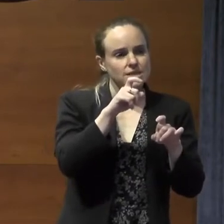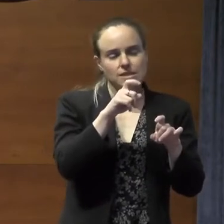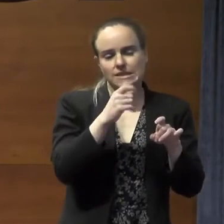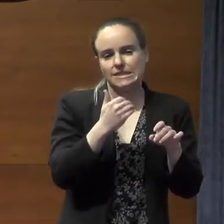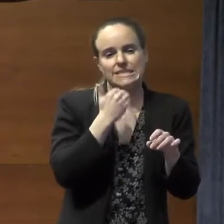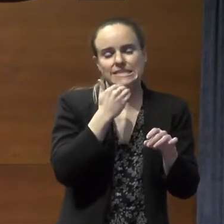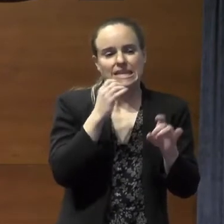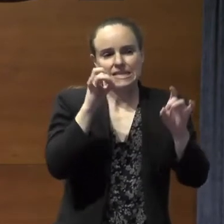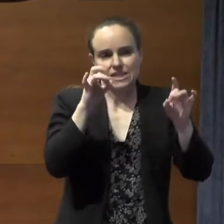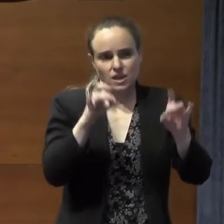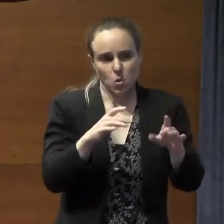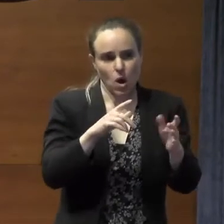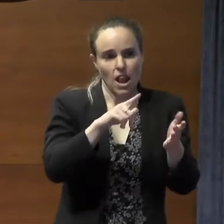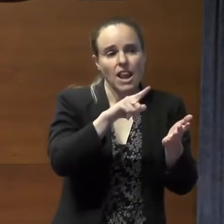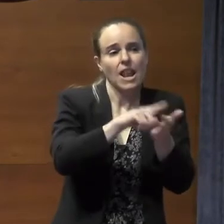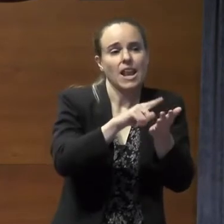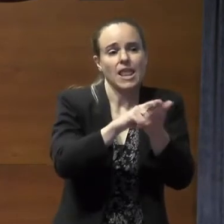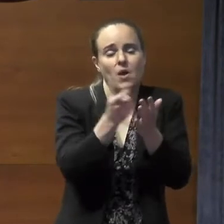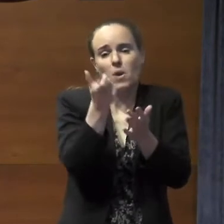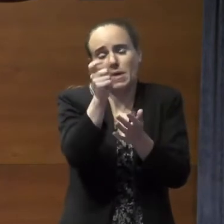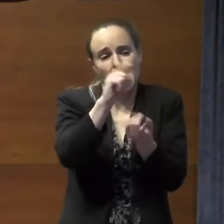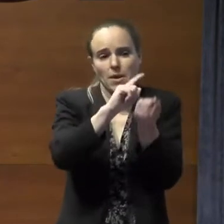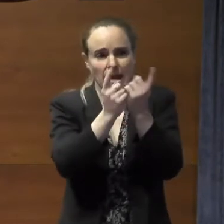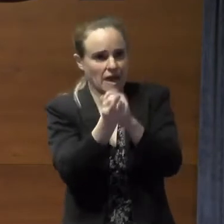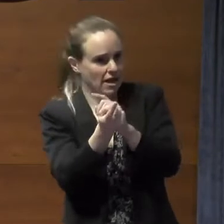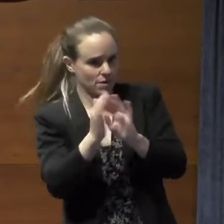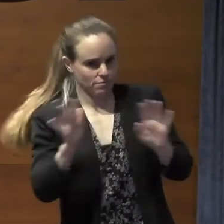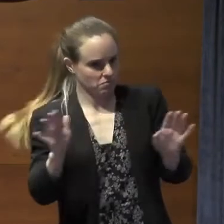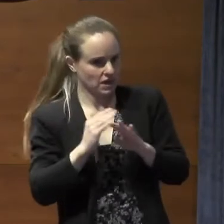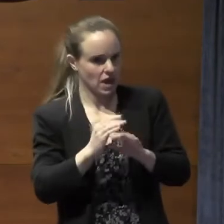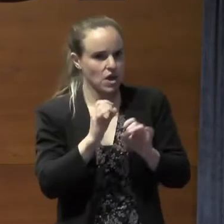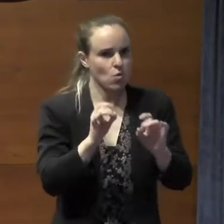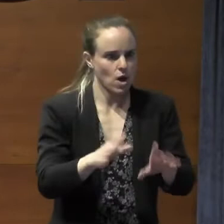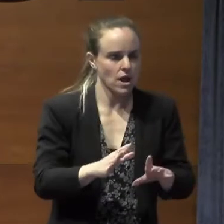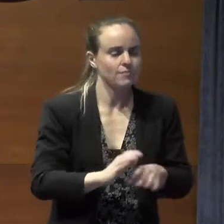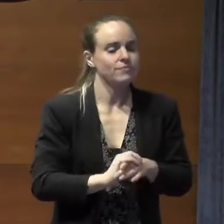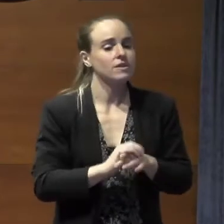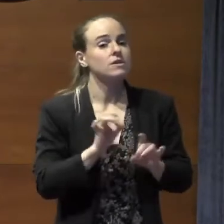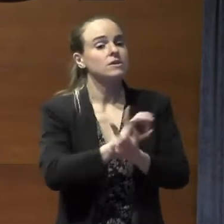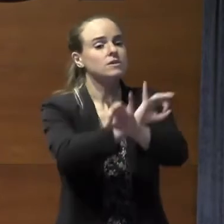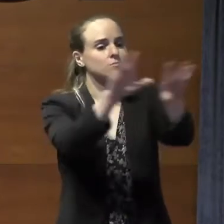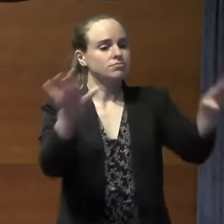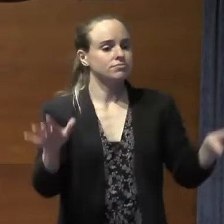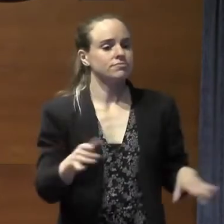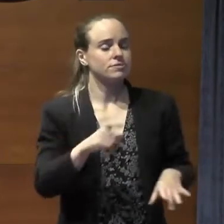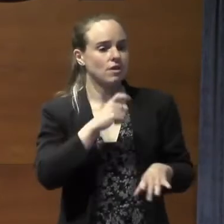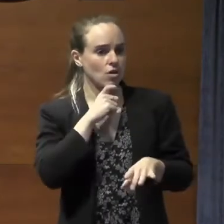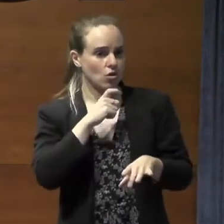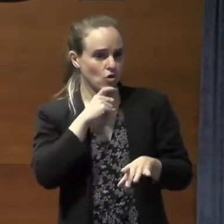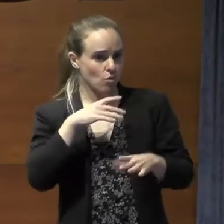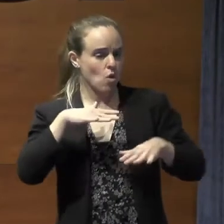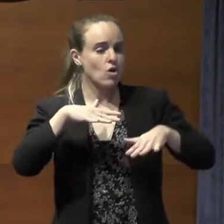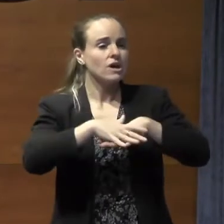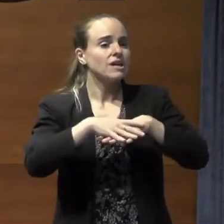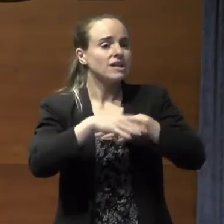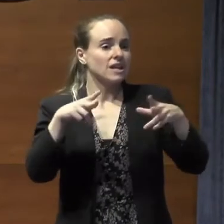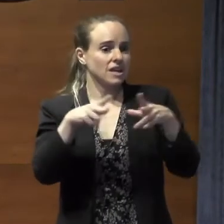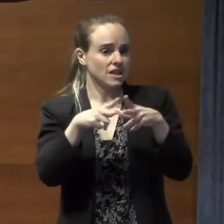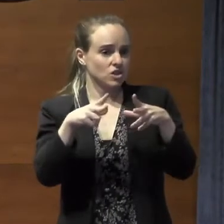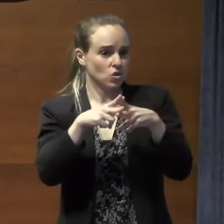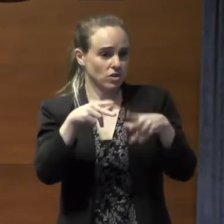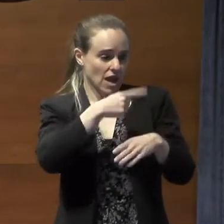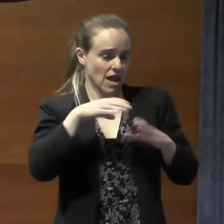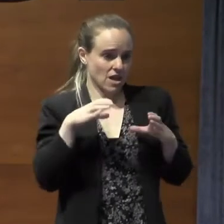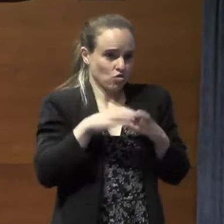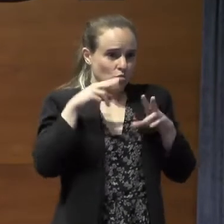se procuró que no hubiera diferencias. Se hizo circular a través de las redes sociales de trabajo del equipo de investigación,